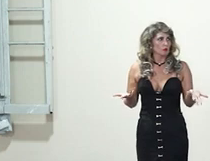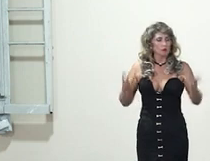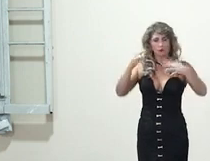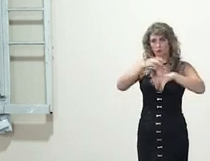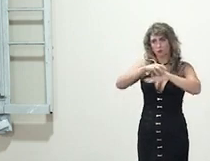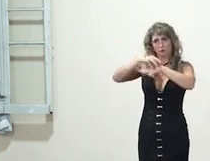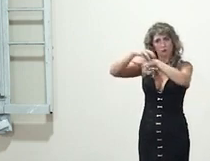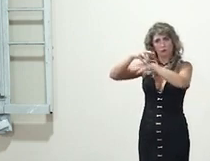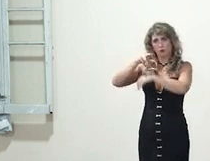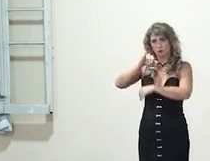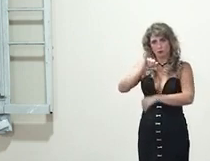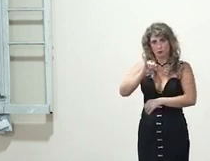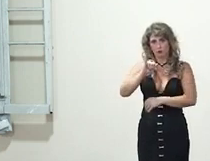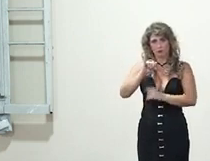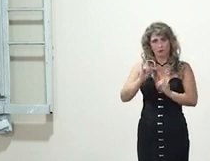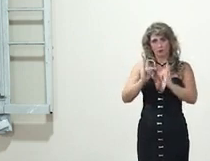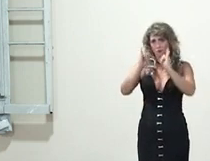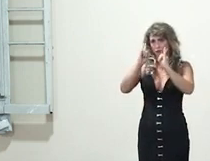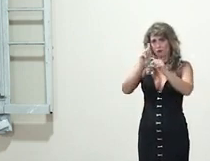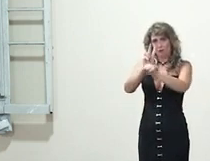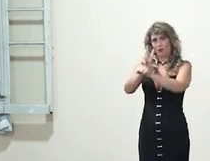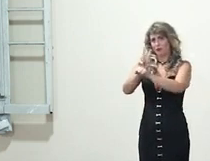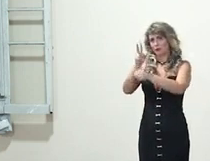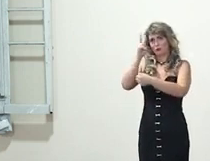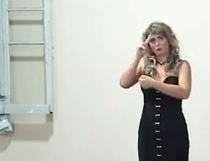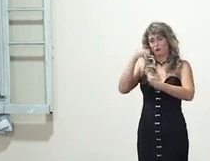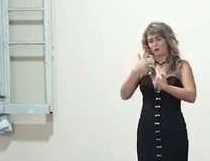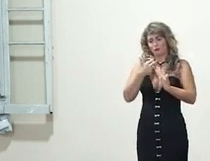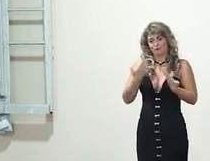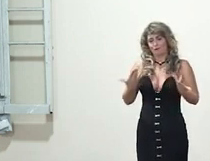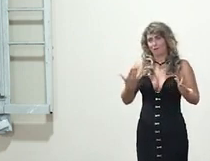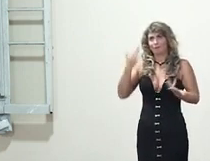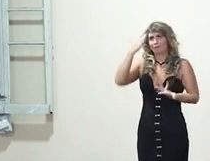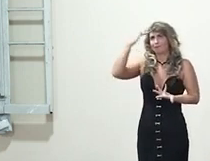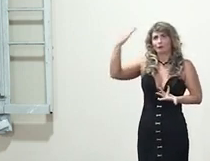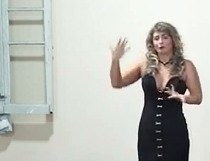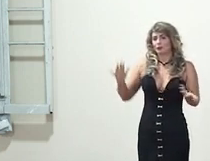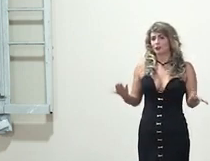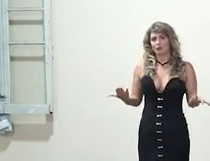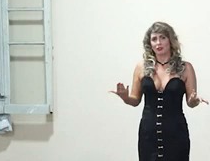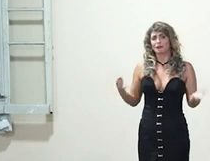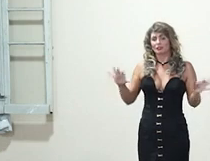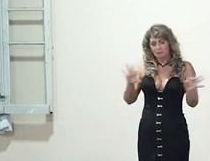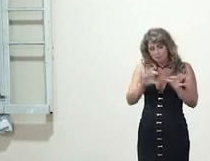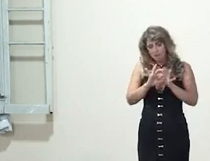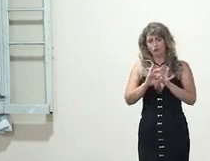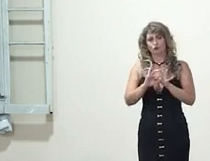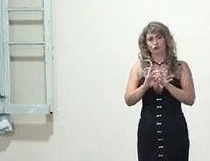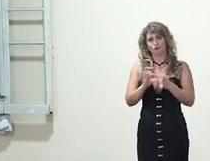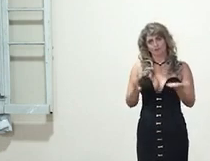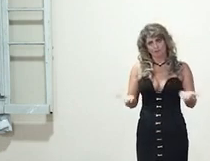turismo sem um patrimônio histórico. É difícil, para mim é inimaginável. Né?